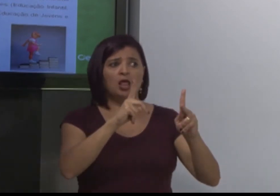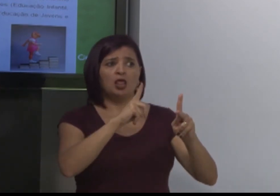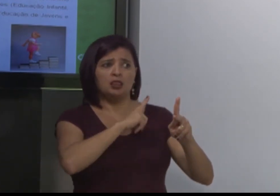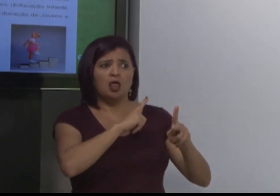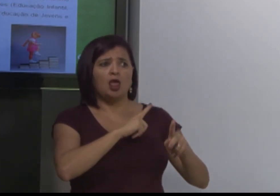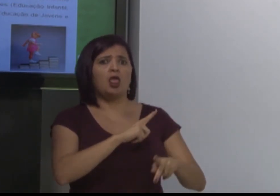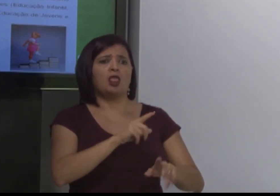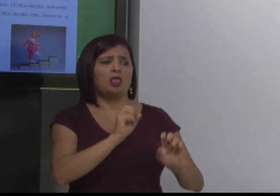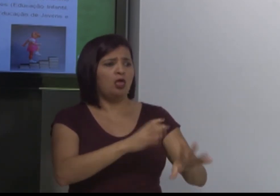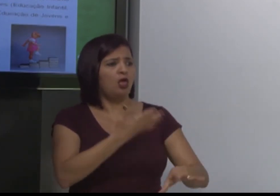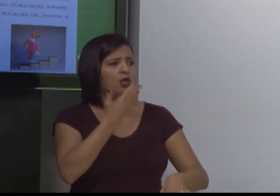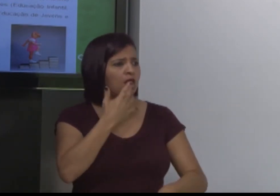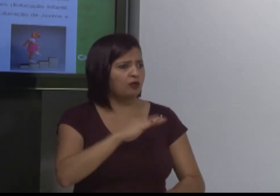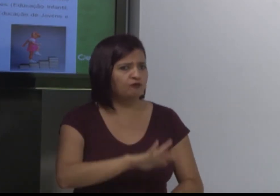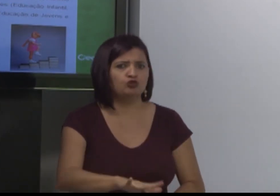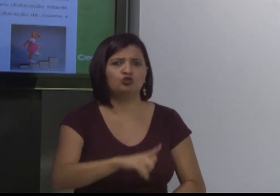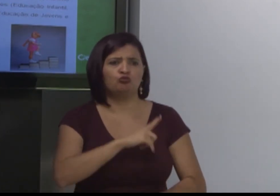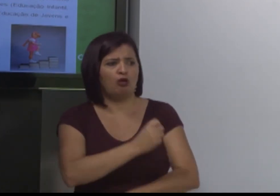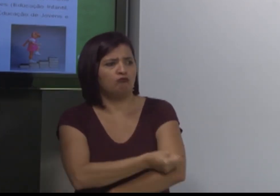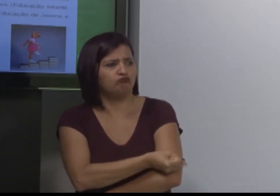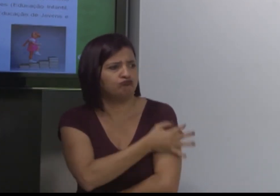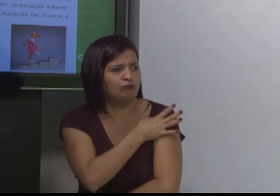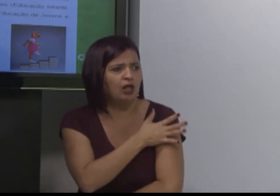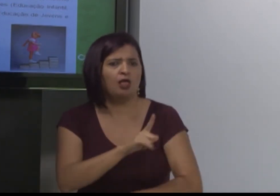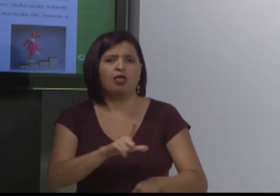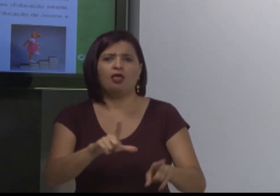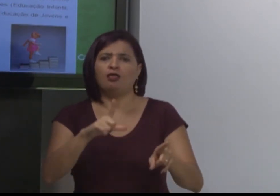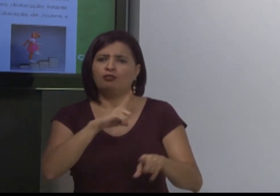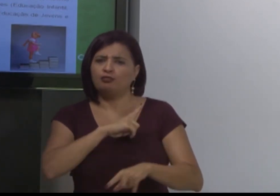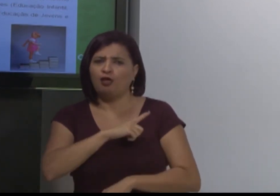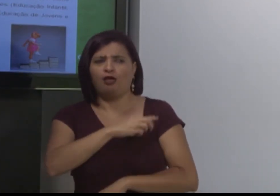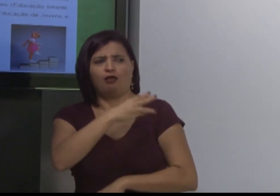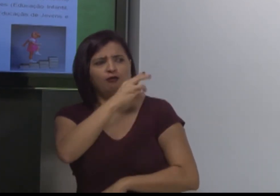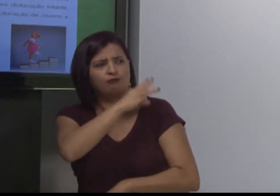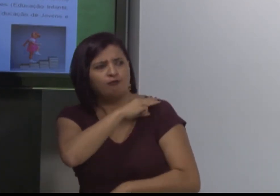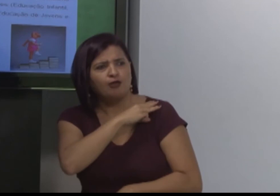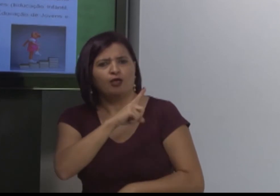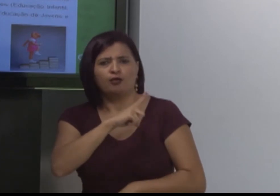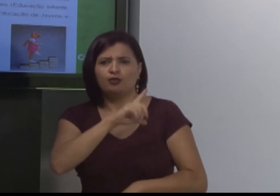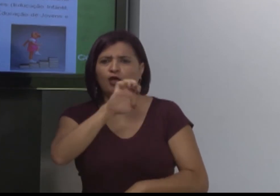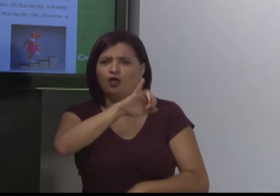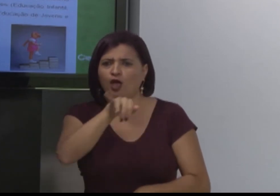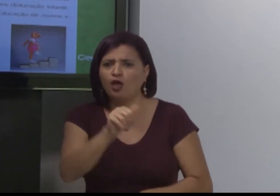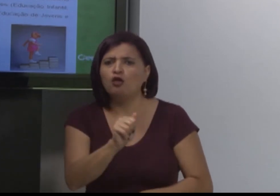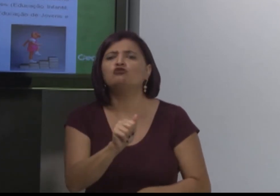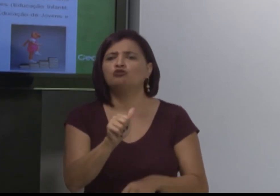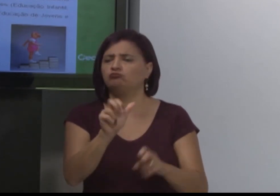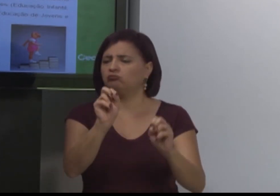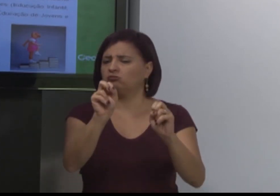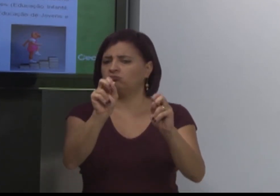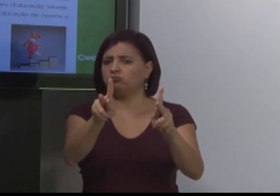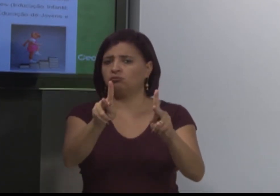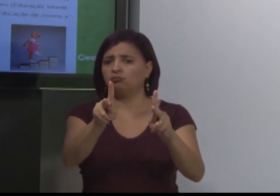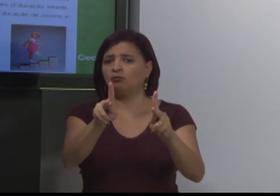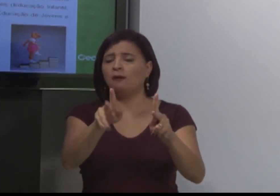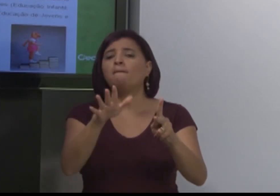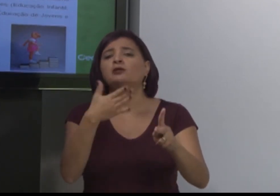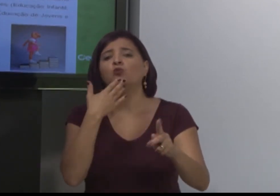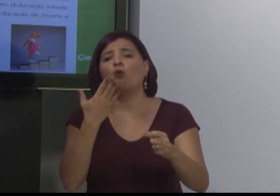Quer seja no ensino infantil, fundamental, médio ou na EJA. Qual é o nível